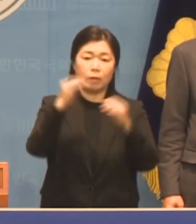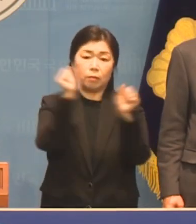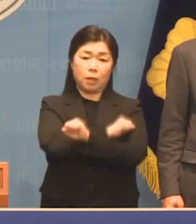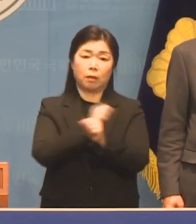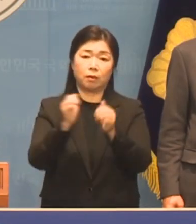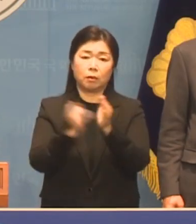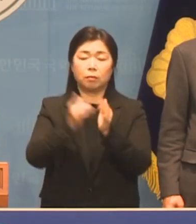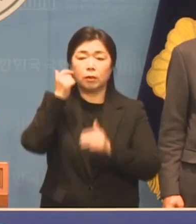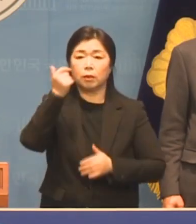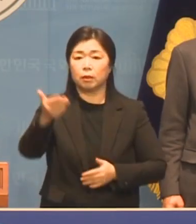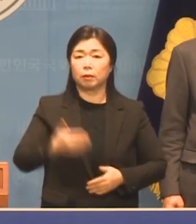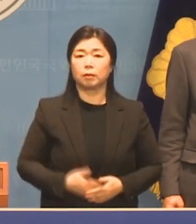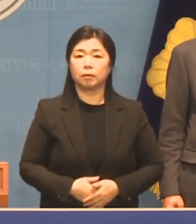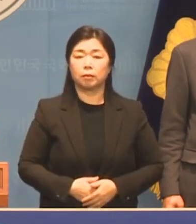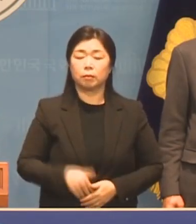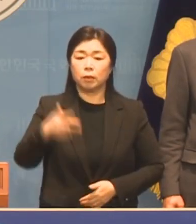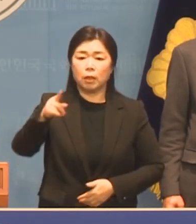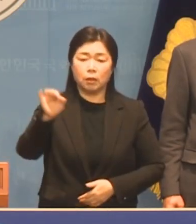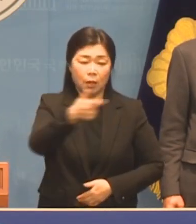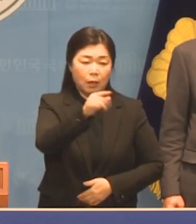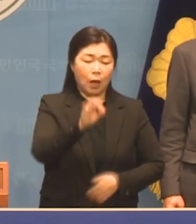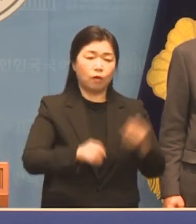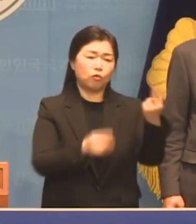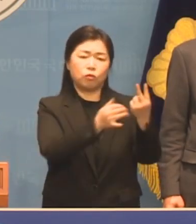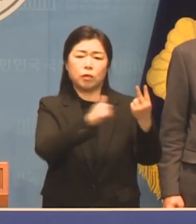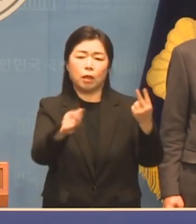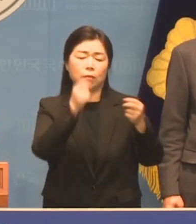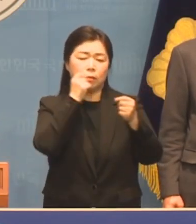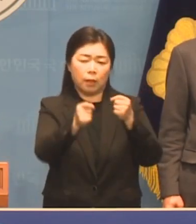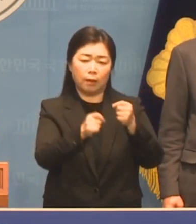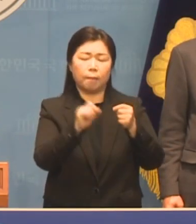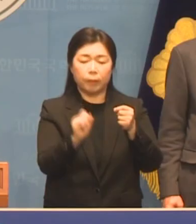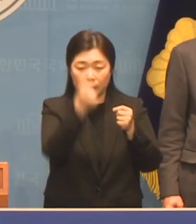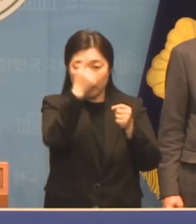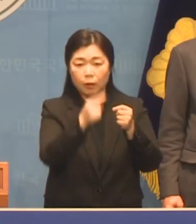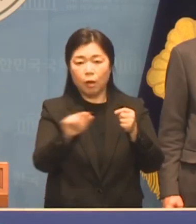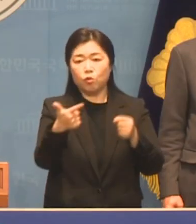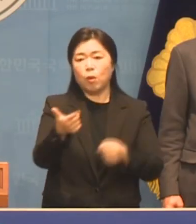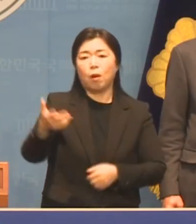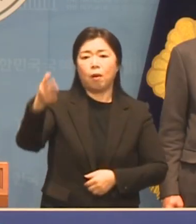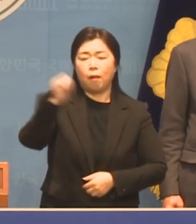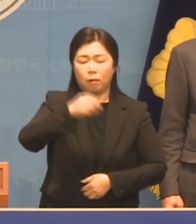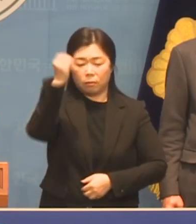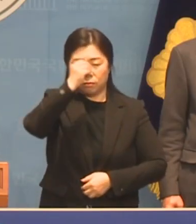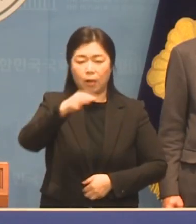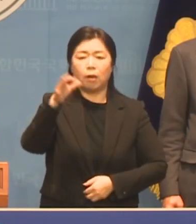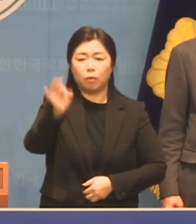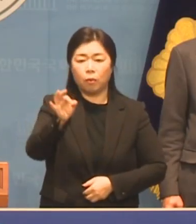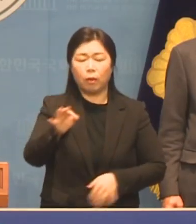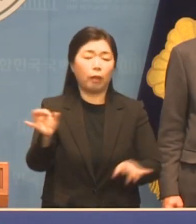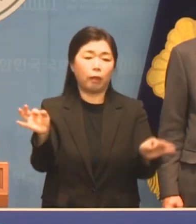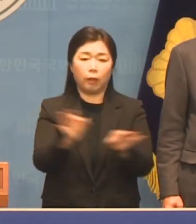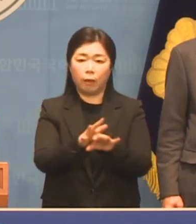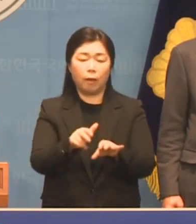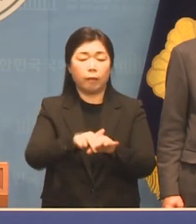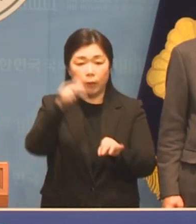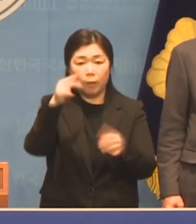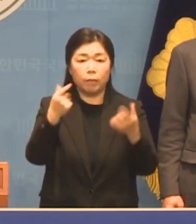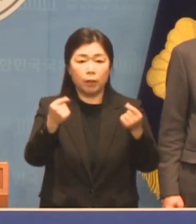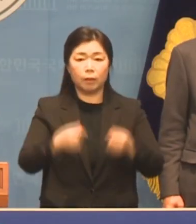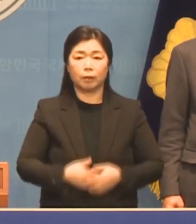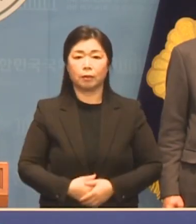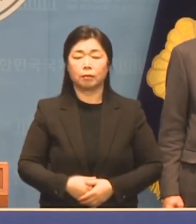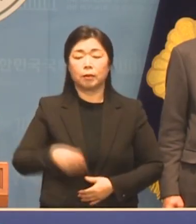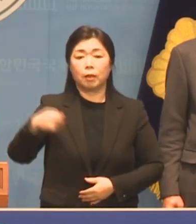것입니까? 장수진 강창고에 의해 600억이라는 그 많은 돈이 사라졌습니다.